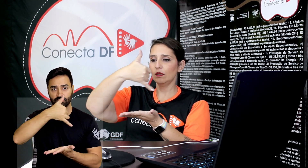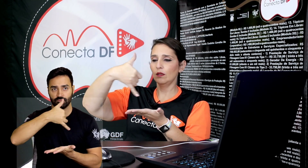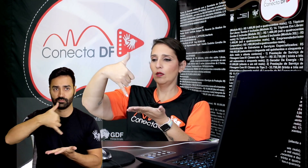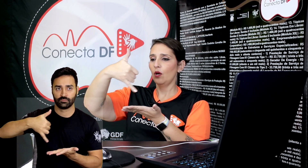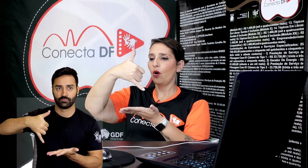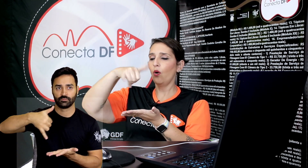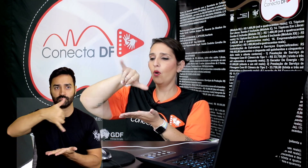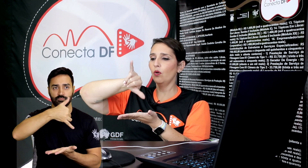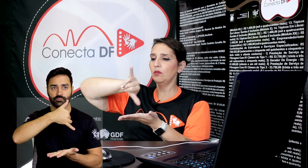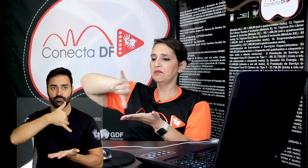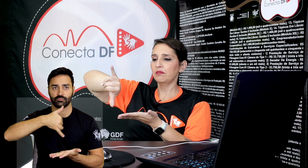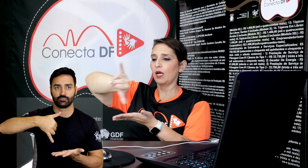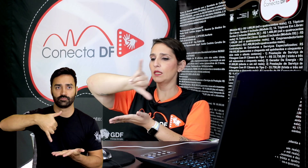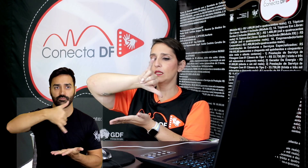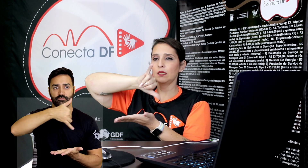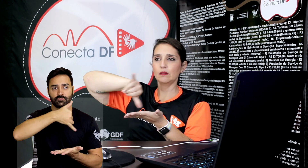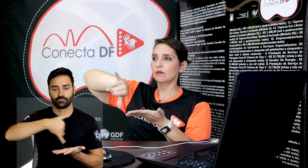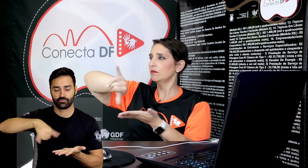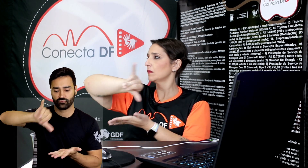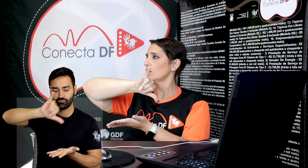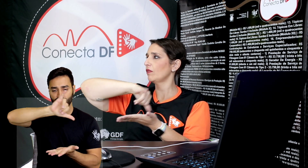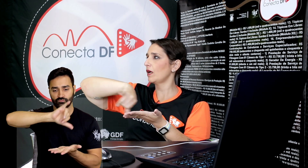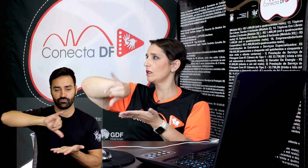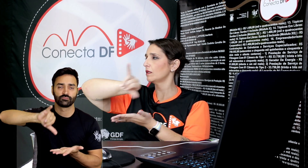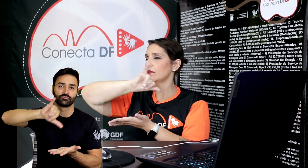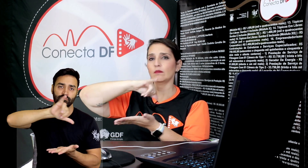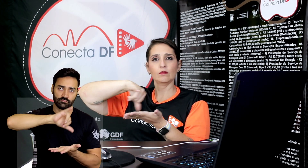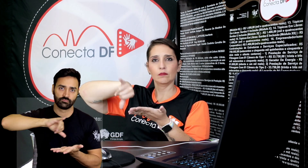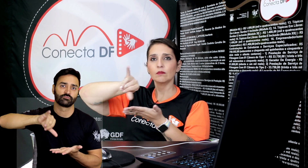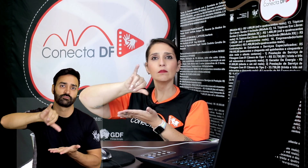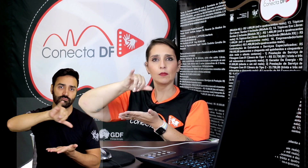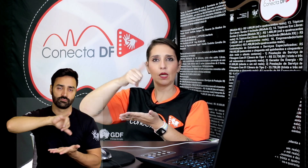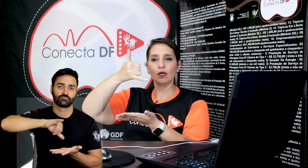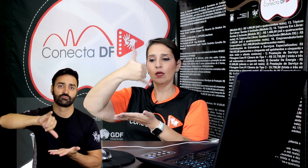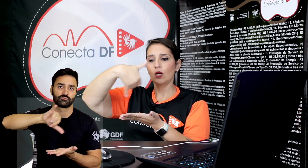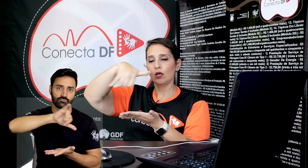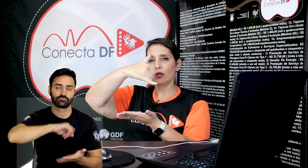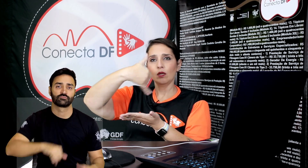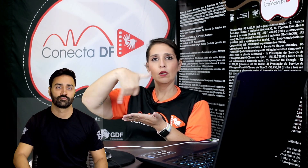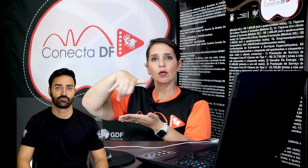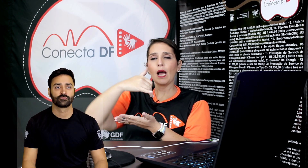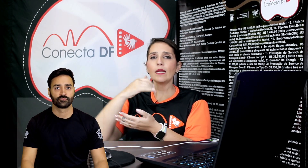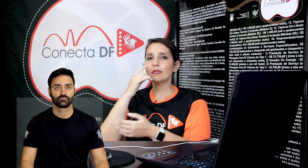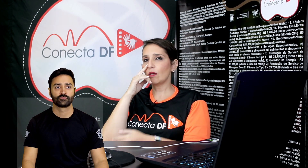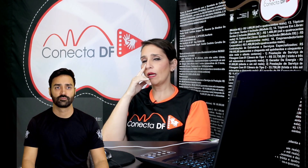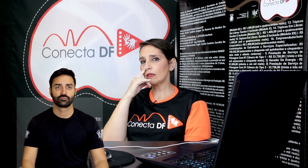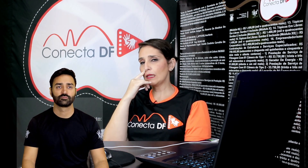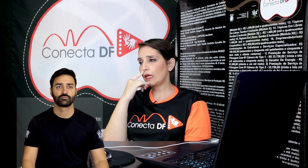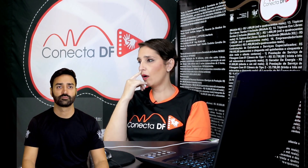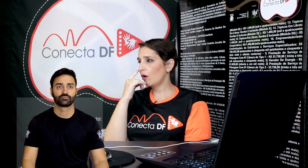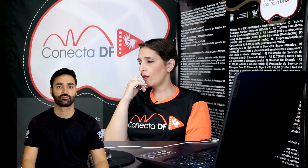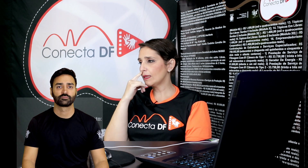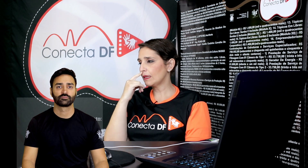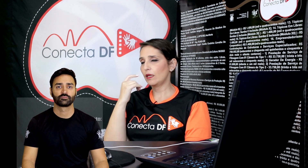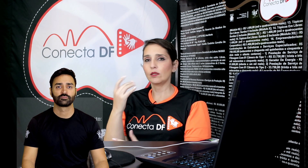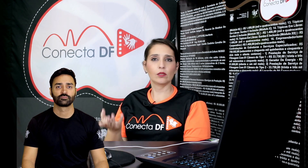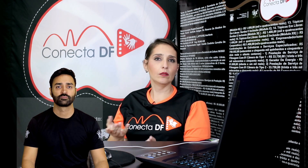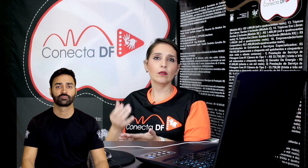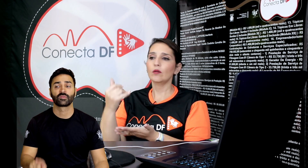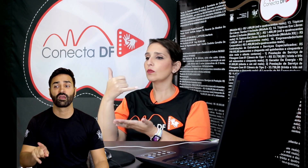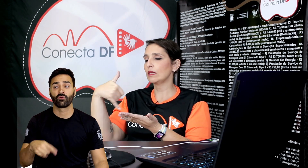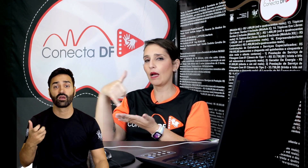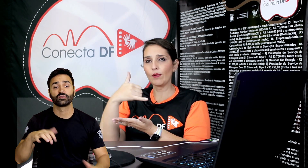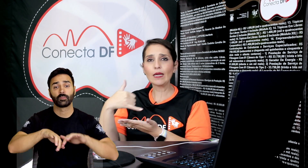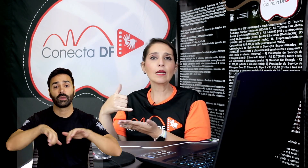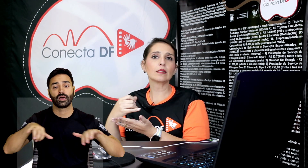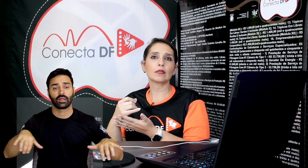Assim ou assim. Tanto faz. Tá? E se eu quero dizer que é óleo ou azeite?